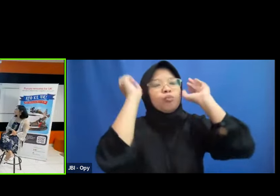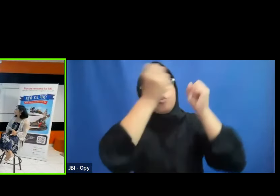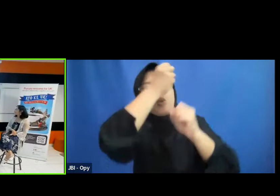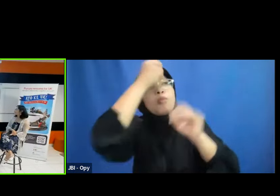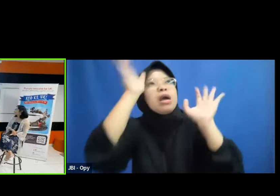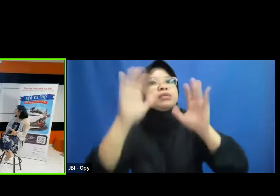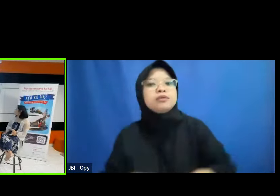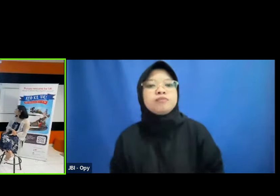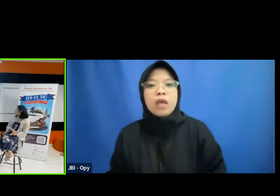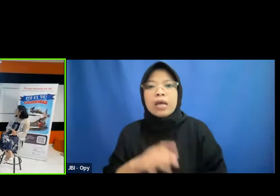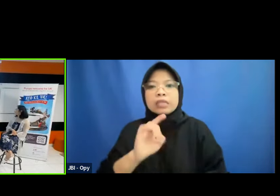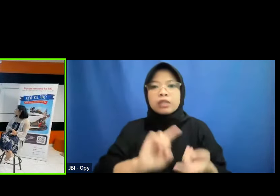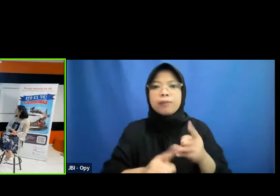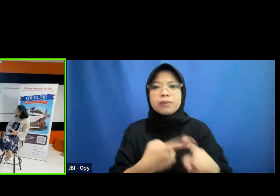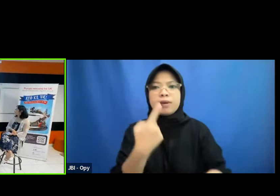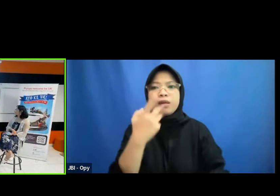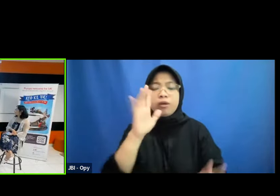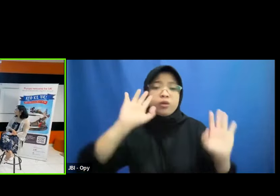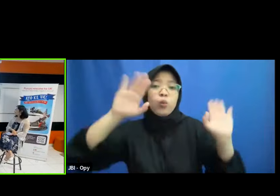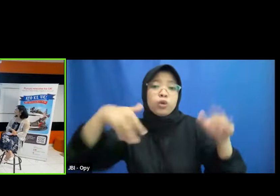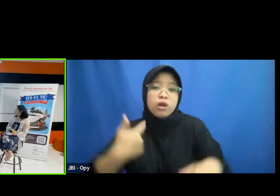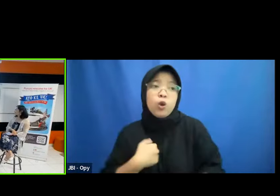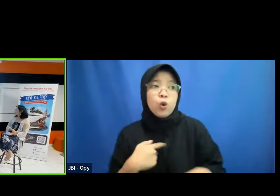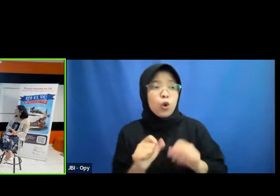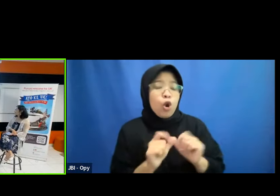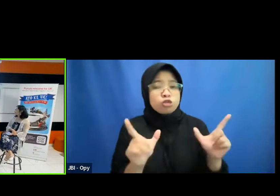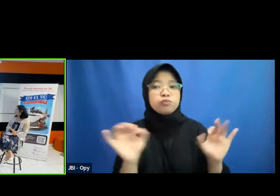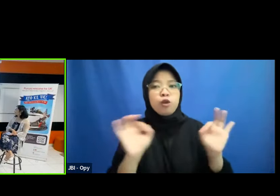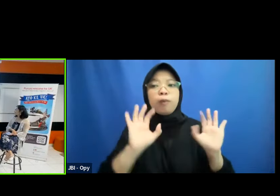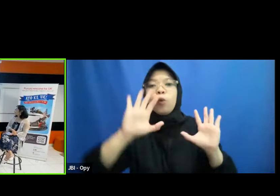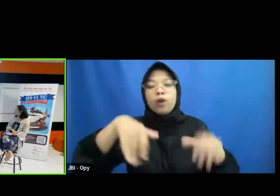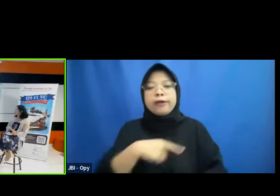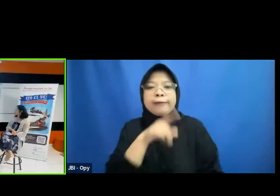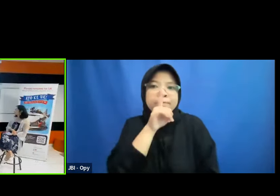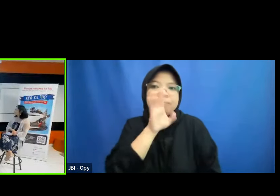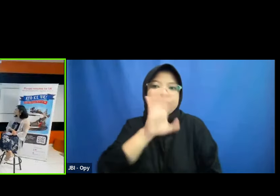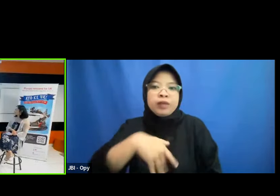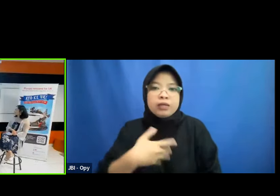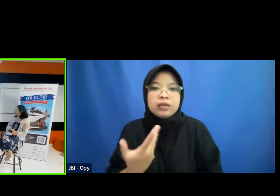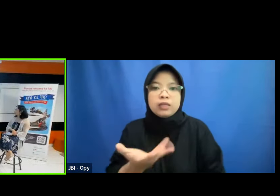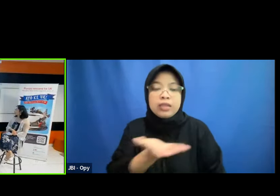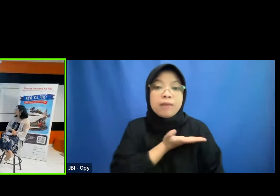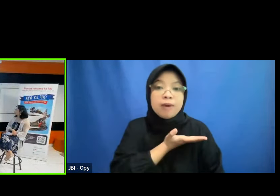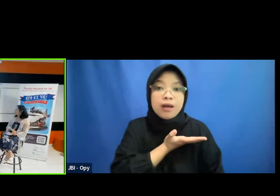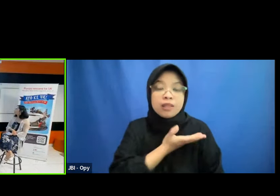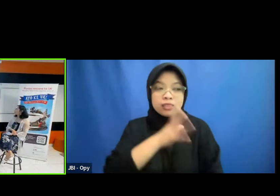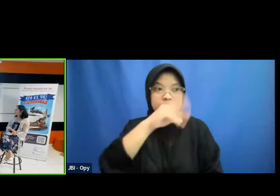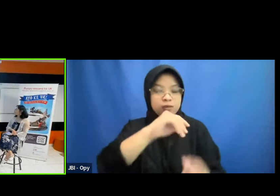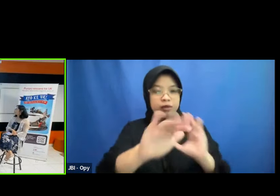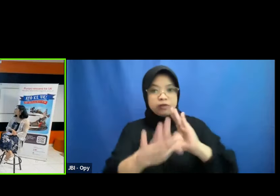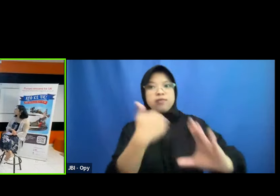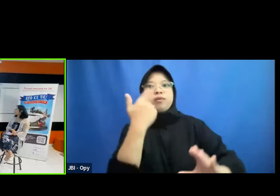teman-teman rejection letter Oh ya udah emang gua lolos Kalian terus pas tahu-tahu ber terima Wah enggak nyangka banget gitu kan untuk